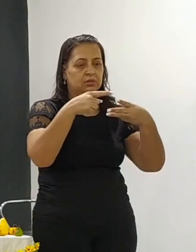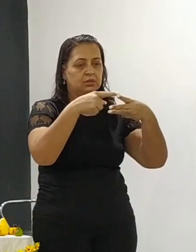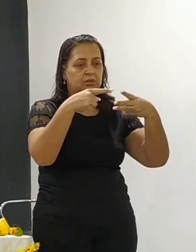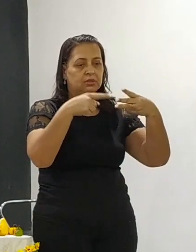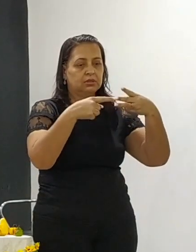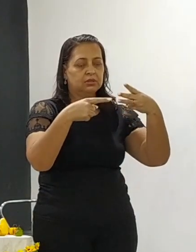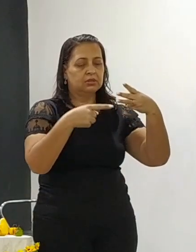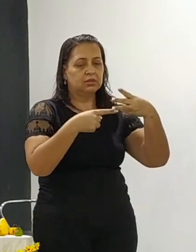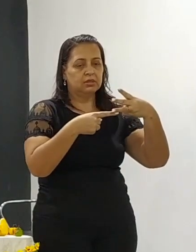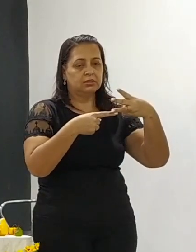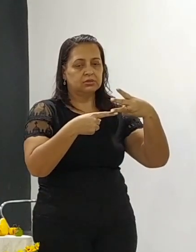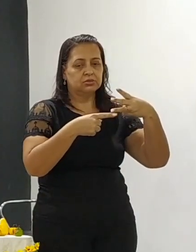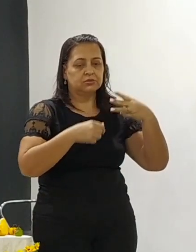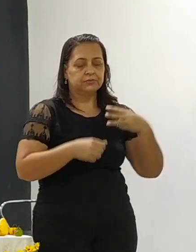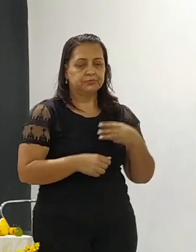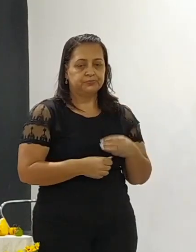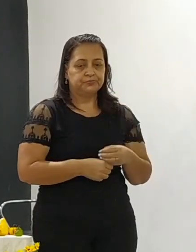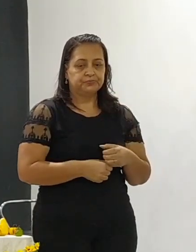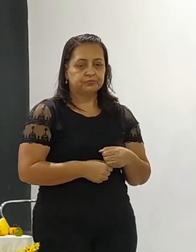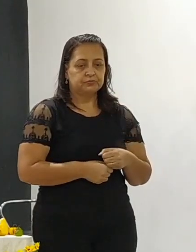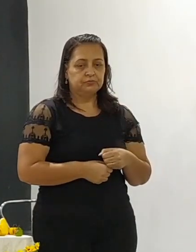se divide em 3 partes.